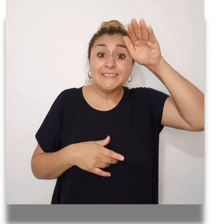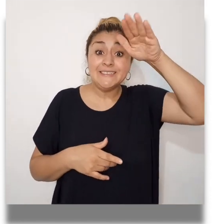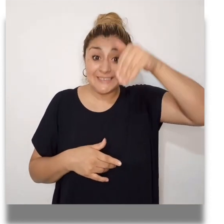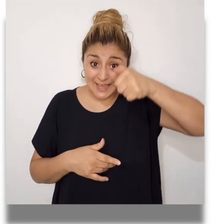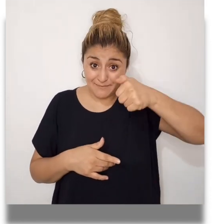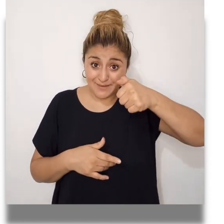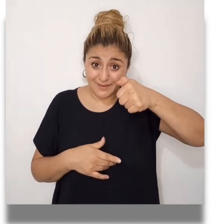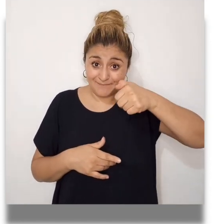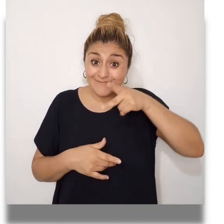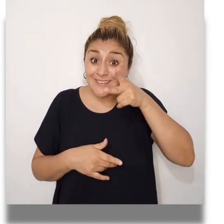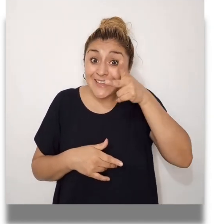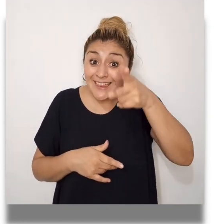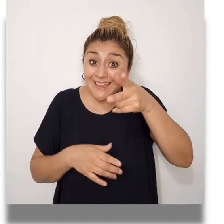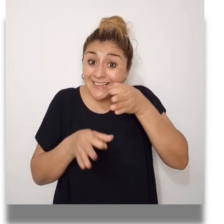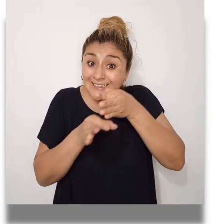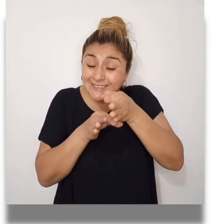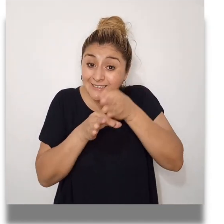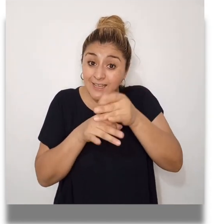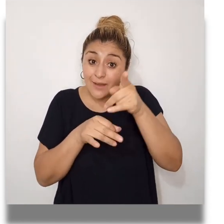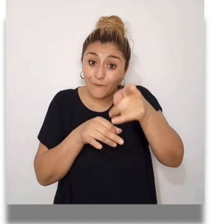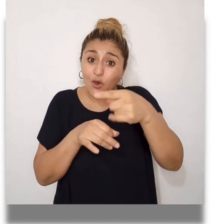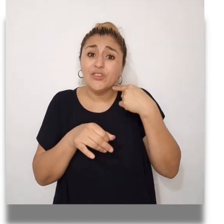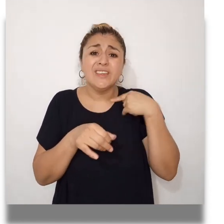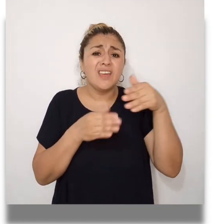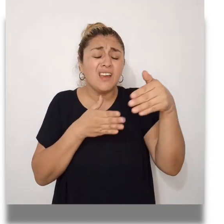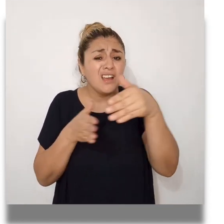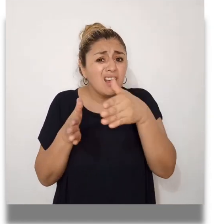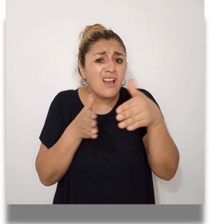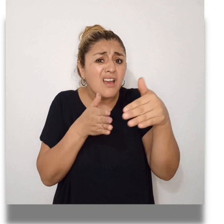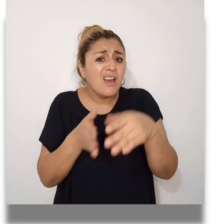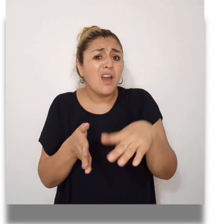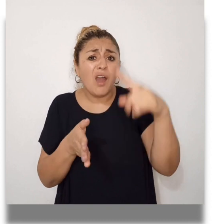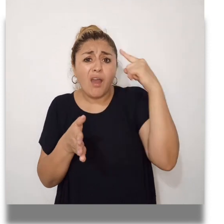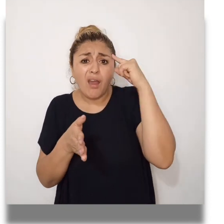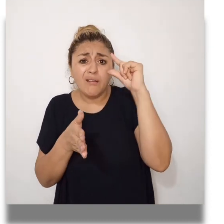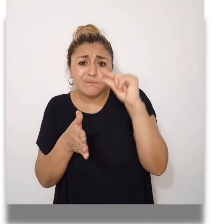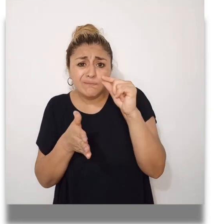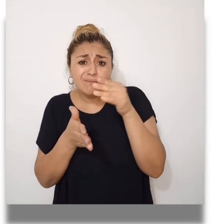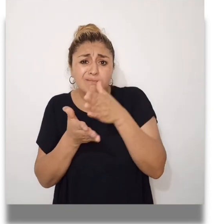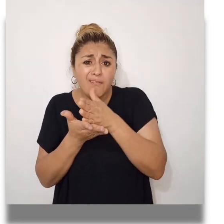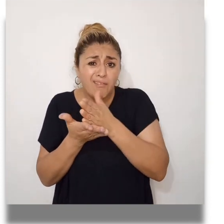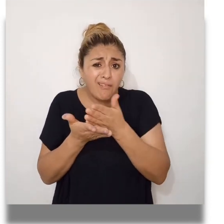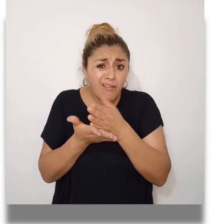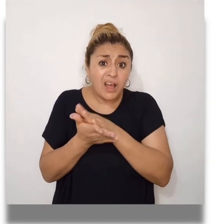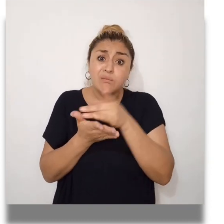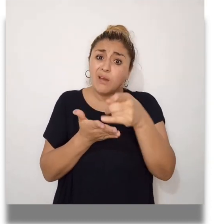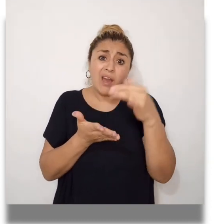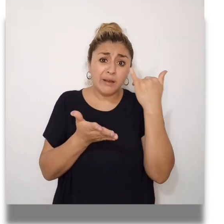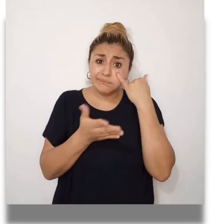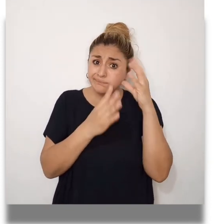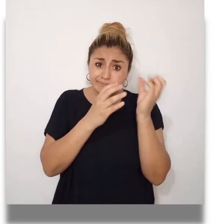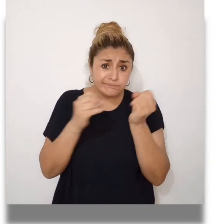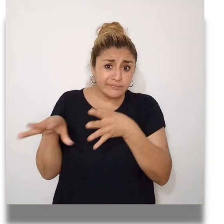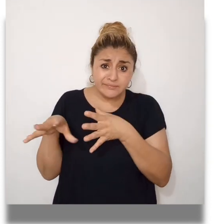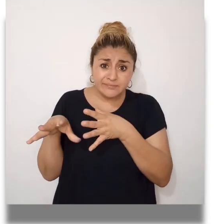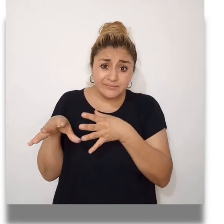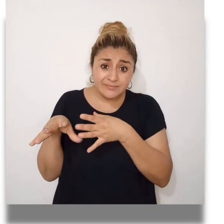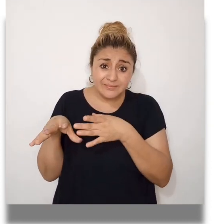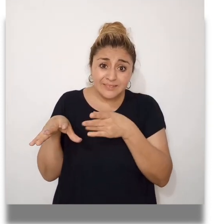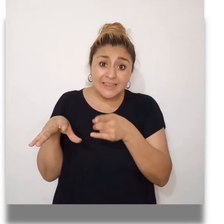l'ignorance. Deja el camino de la ignorancia. Et reprends le chemin de l'intelligence. Y retoma el camino